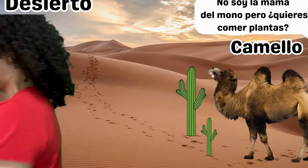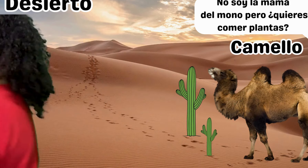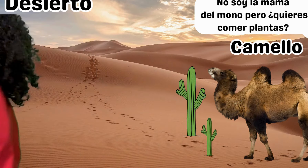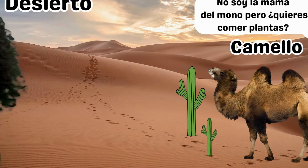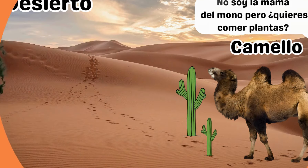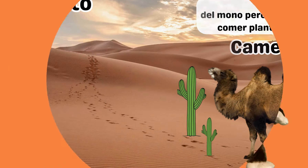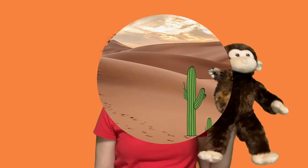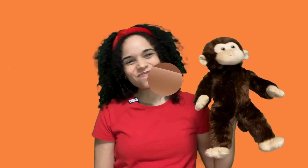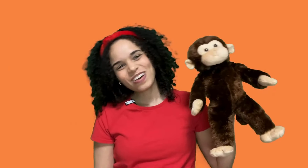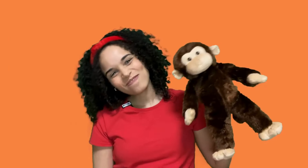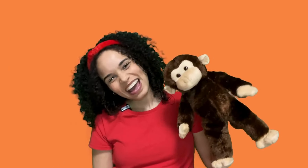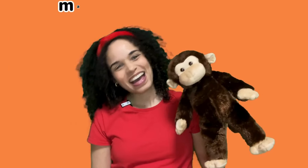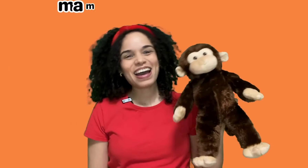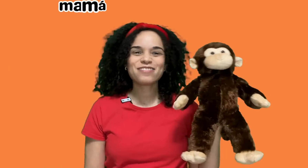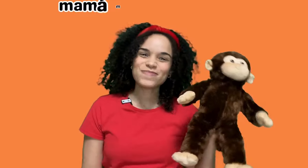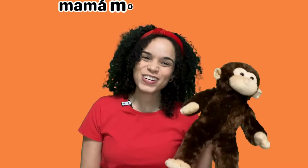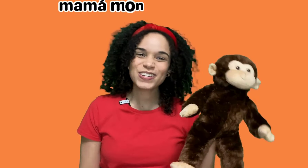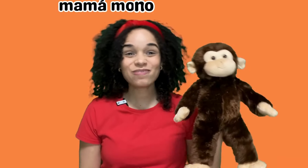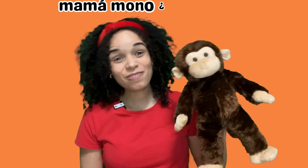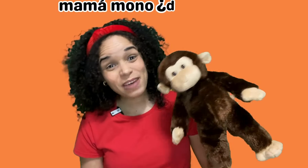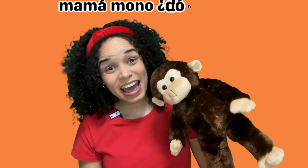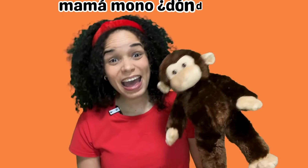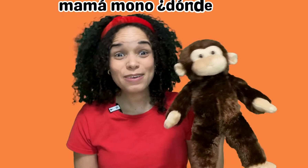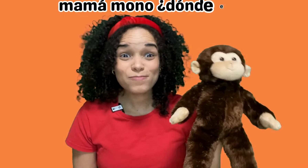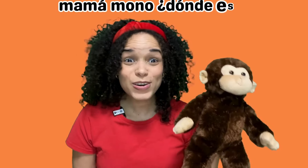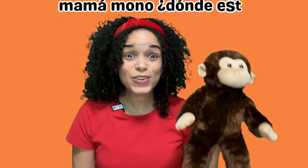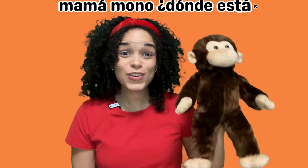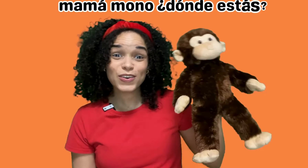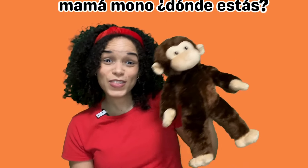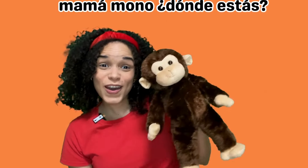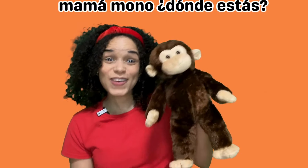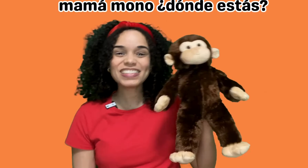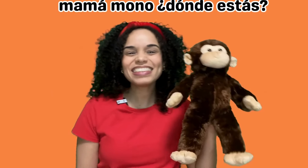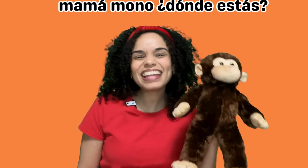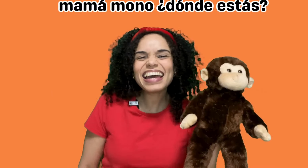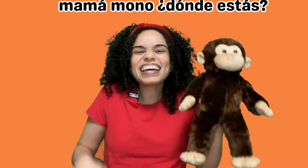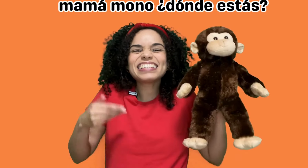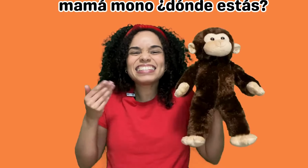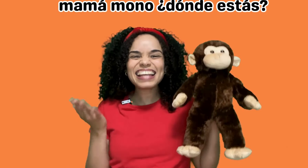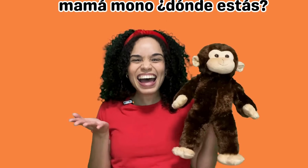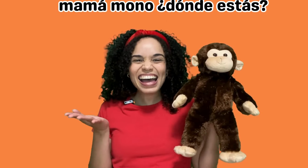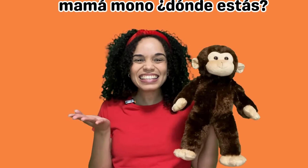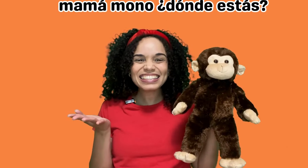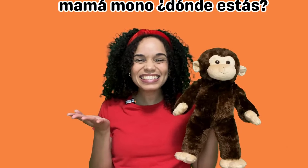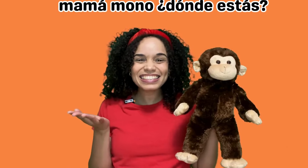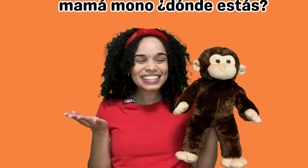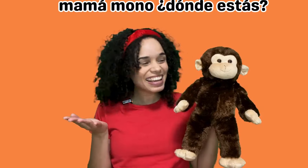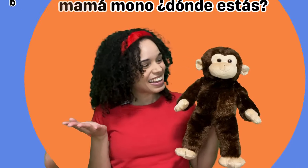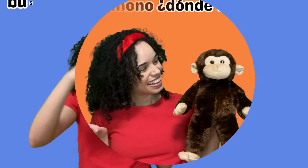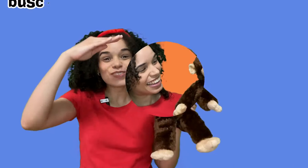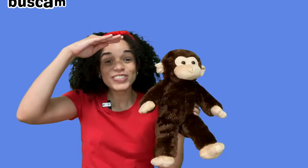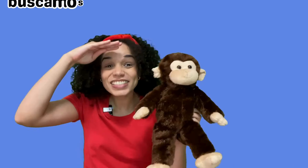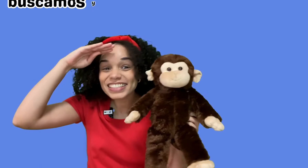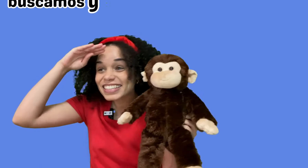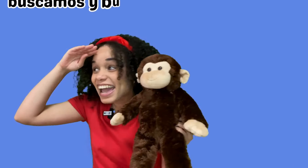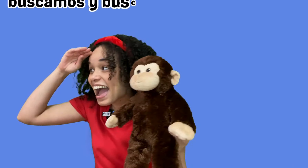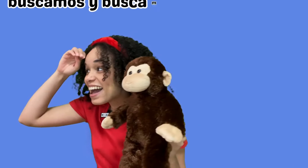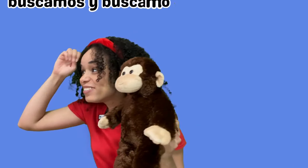vamos mamá mono mamá mono dónde estás buscamos